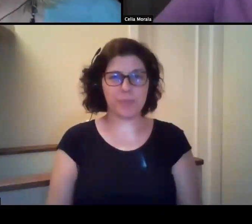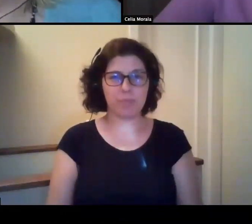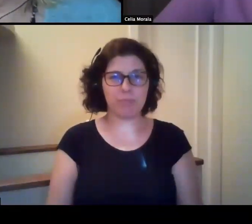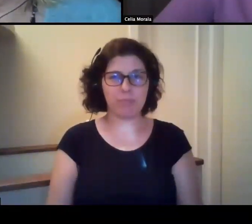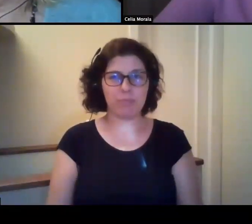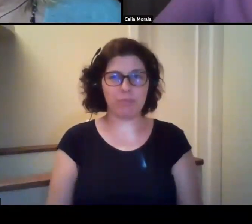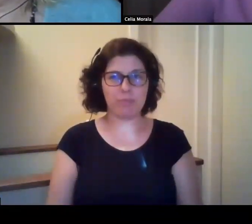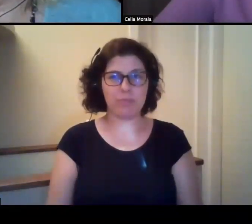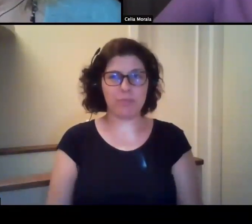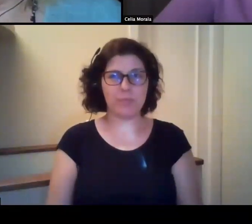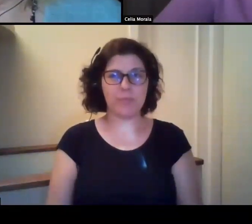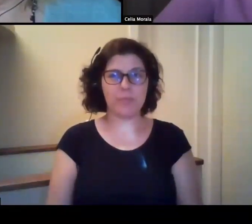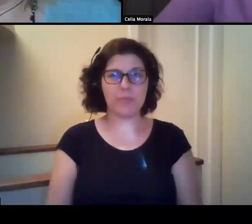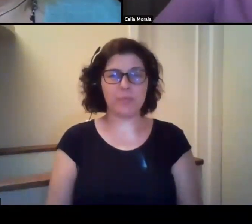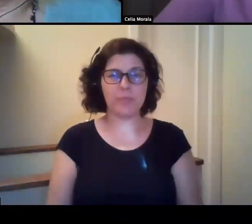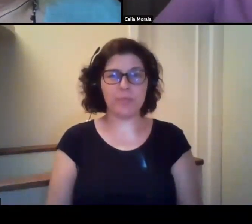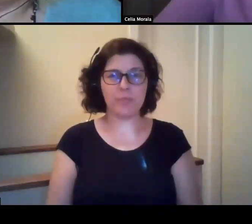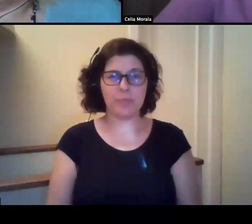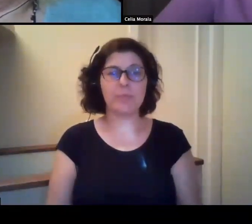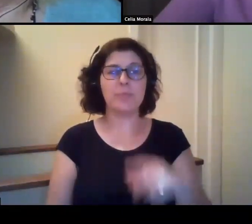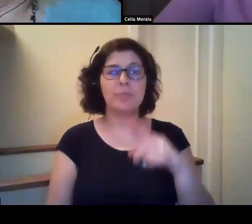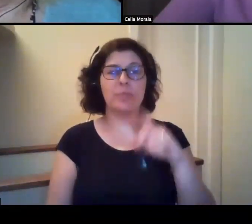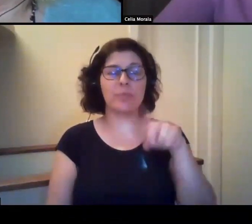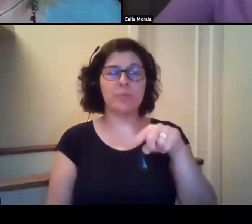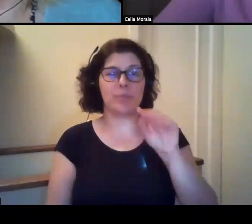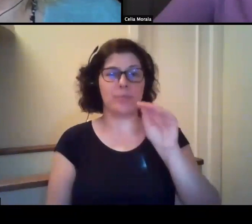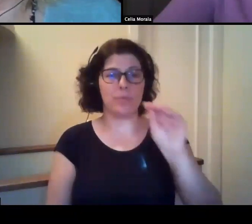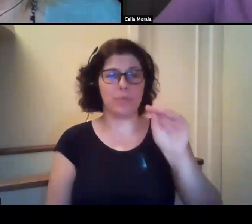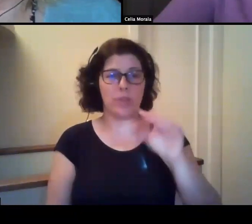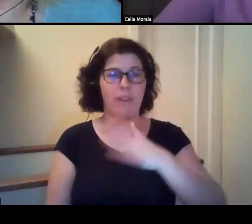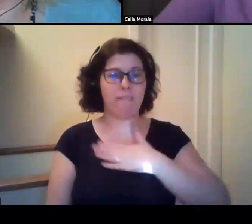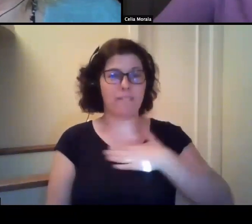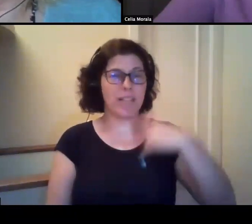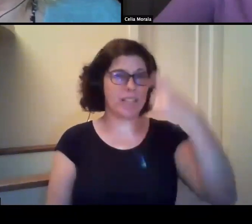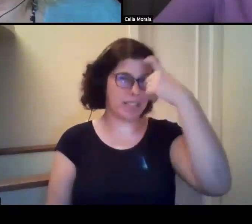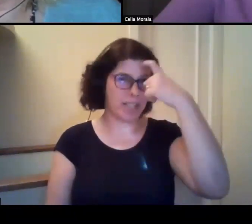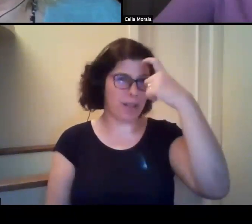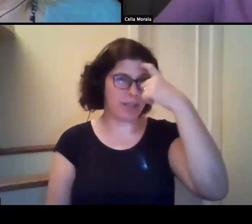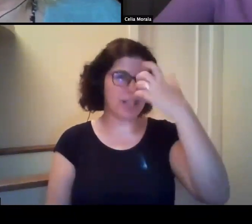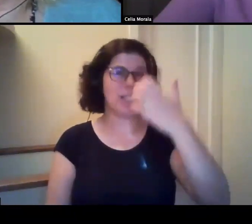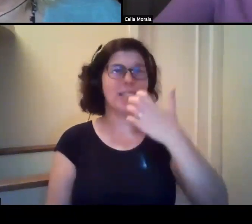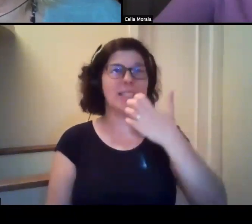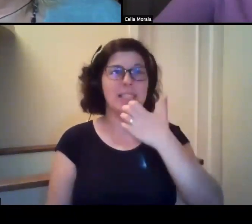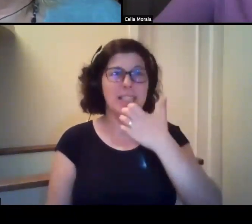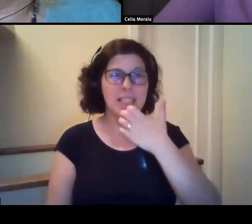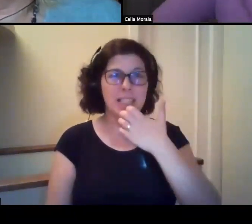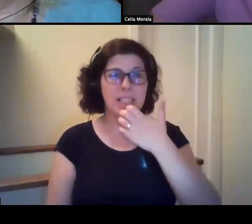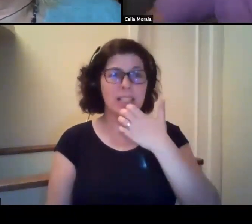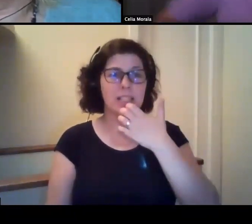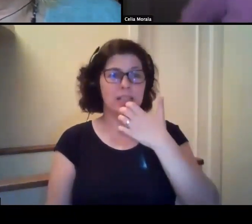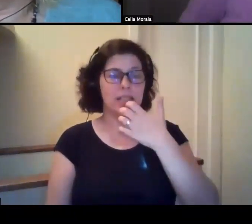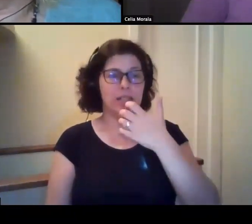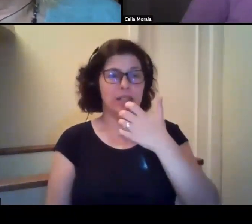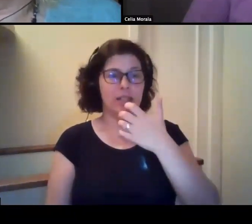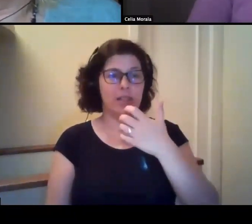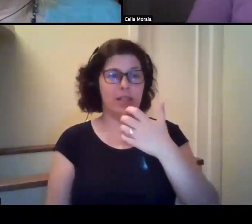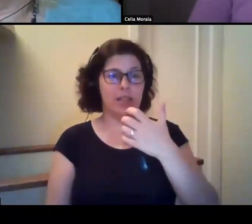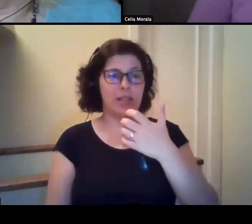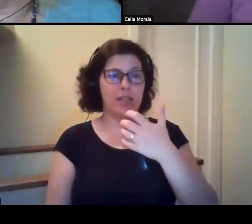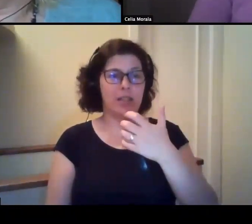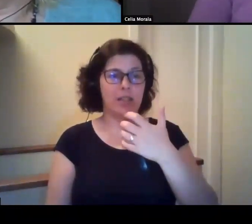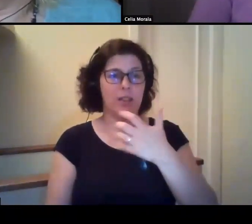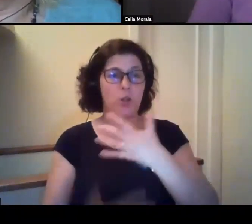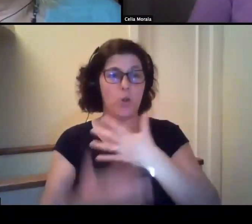Vale. Quieren saber si es necesario tener un perfil profesional educativo para llevar a cabo estas actividades